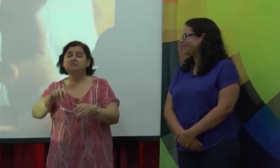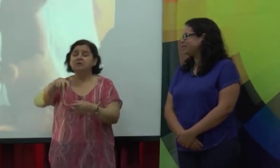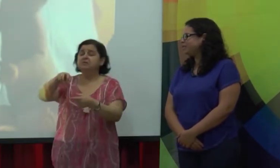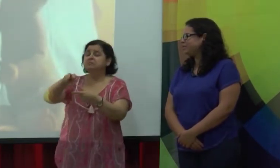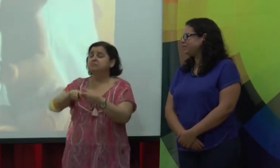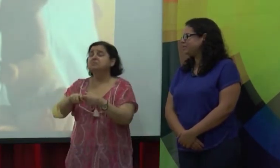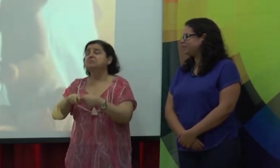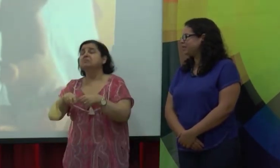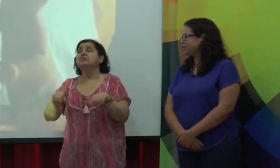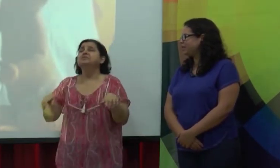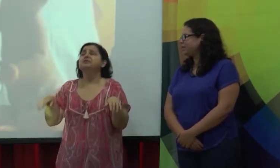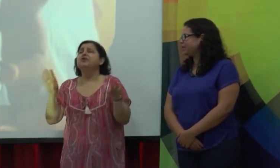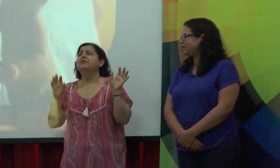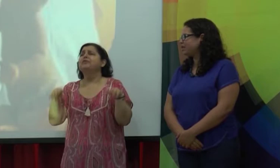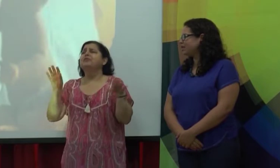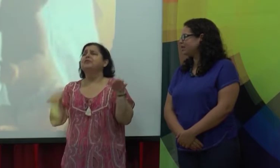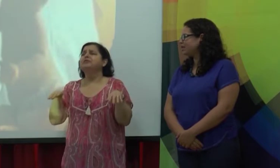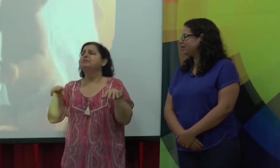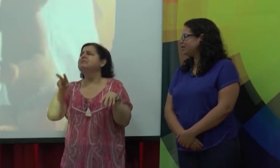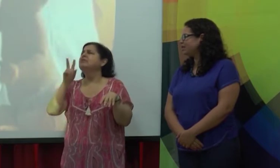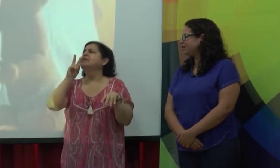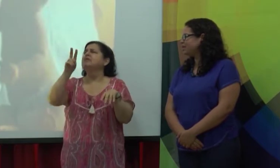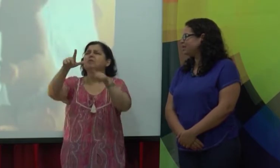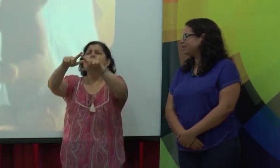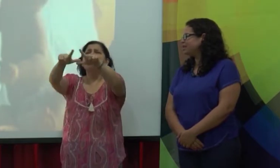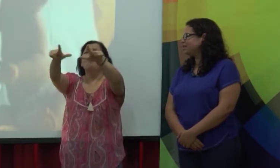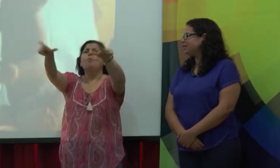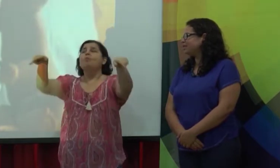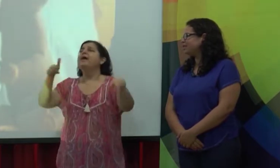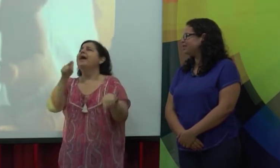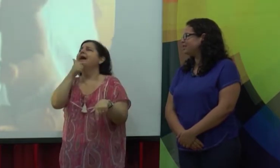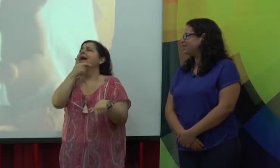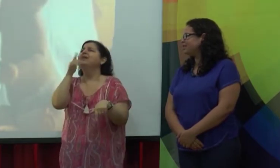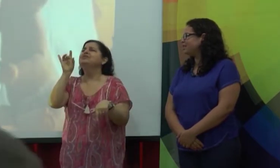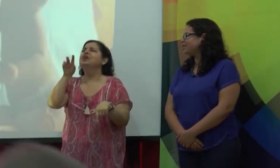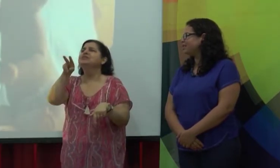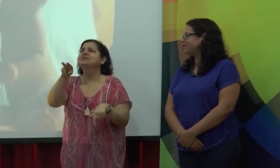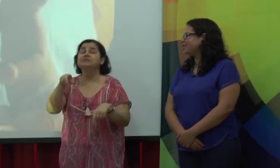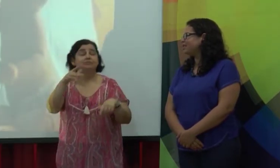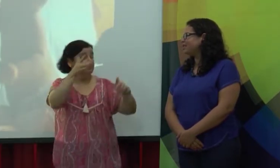o que, que tem a ver esse bebê? Sentadinho,